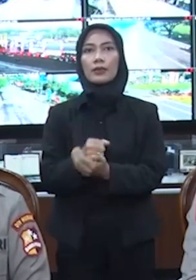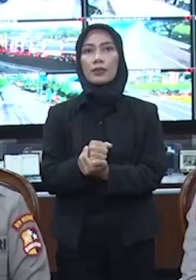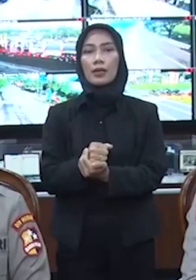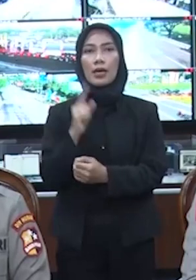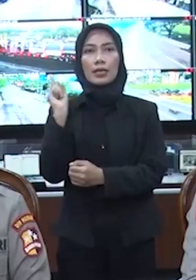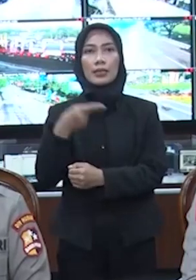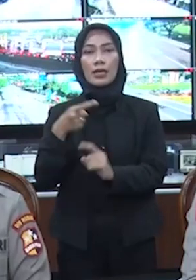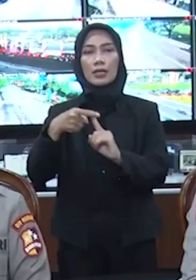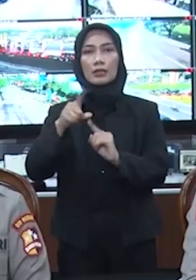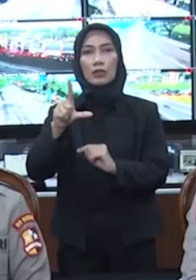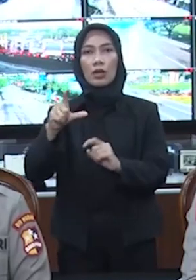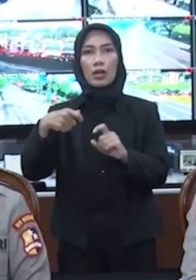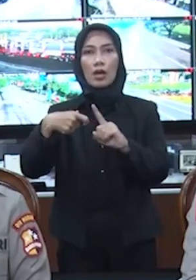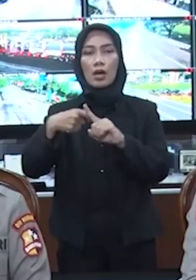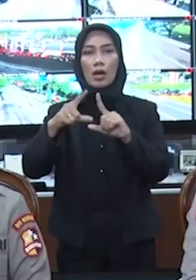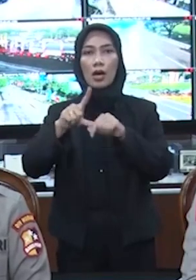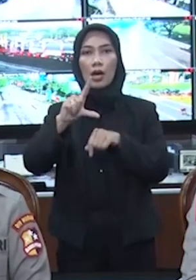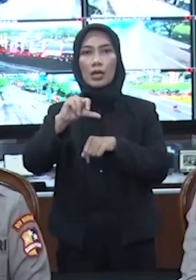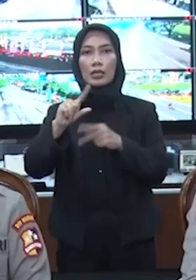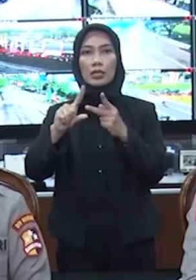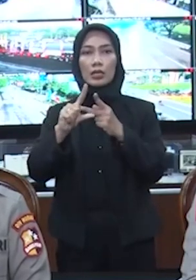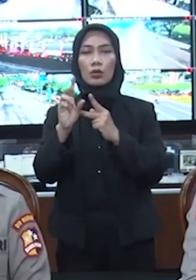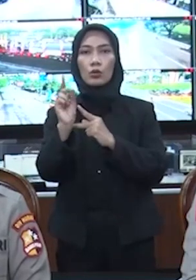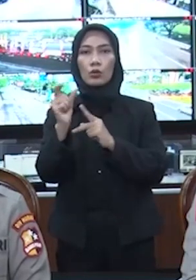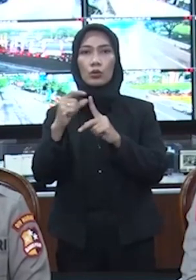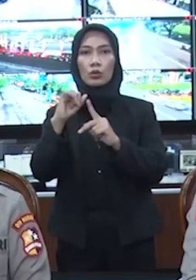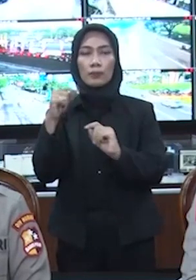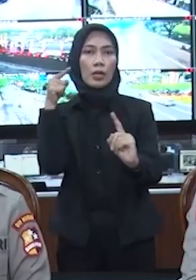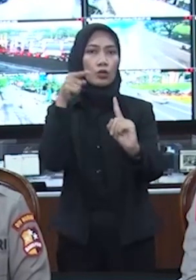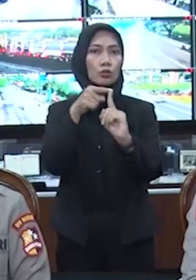kaliurip utama arah Bandung sebanyak